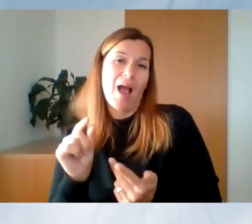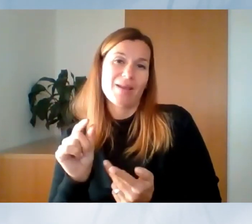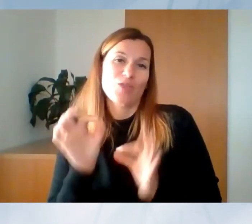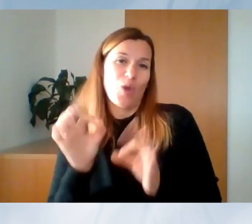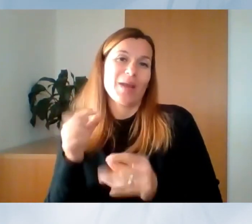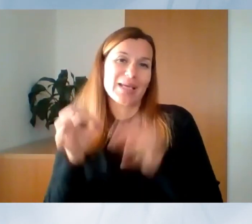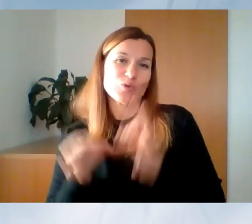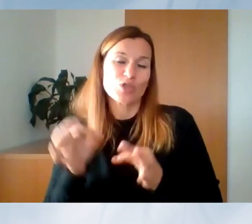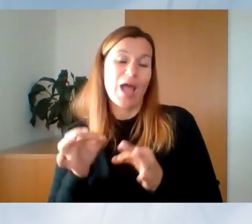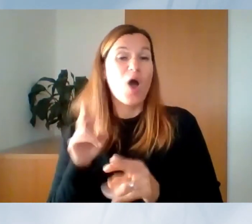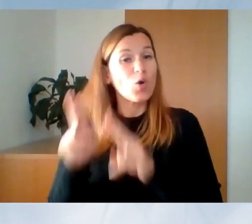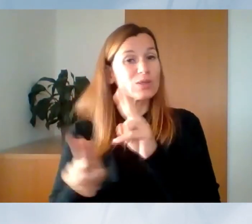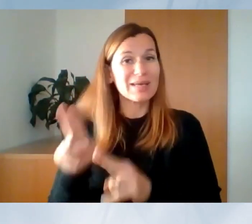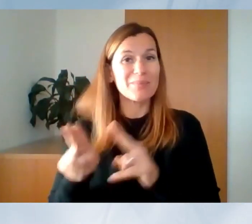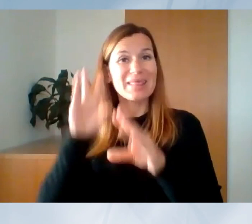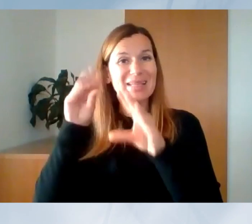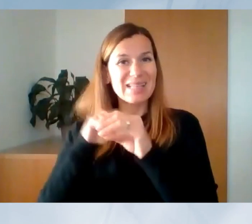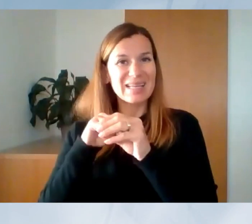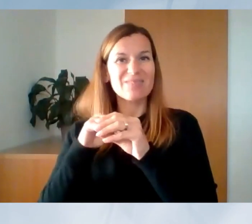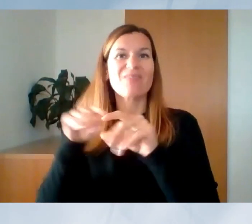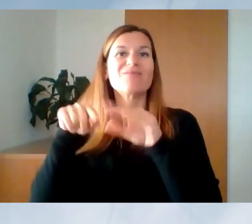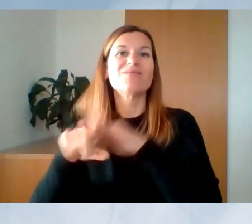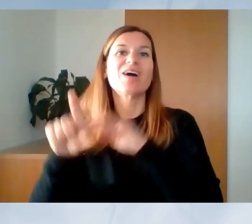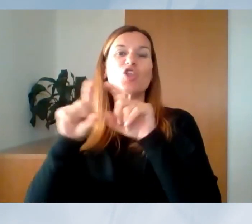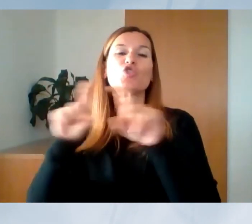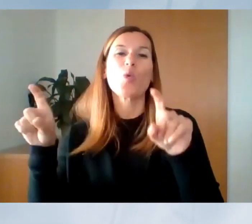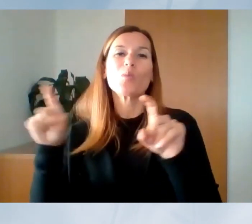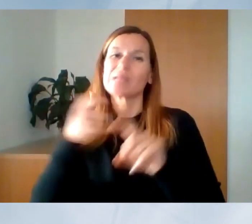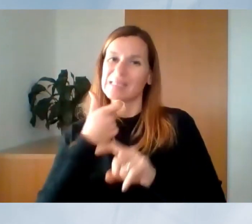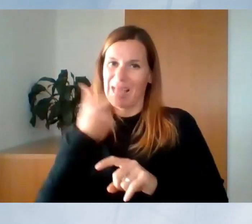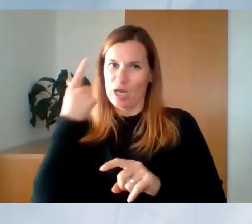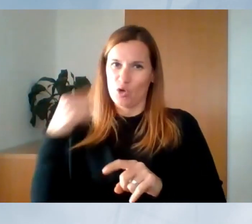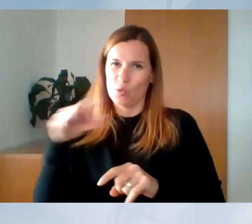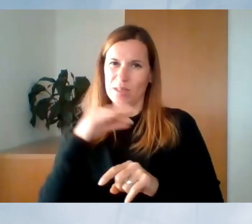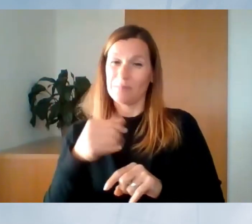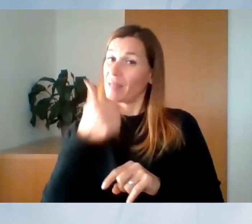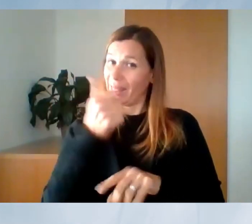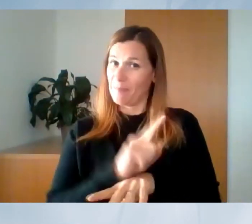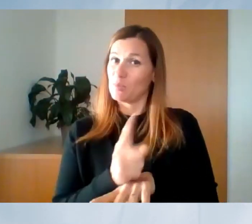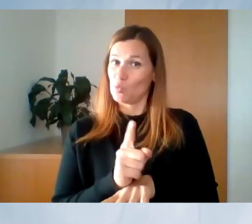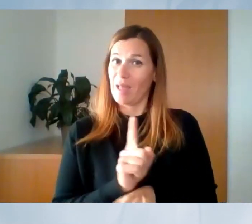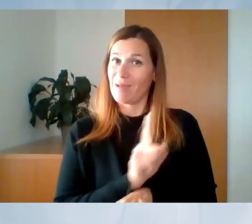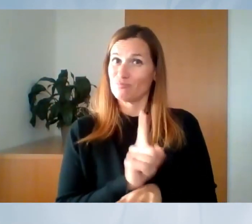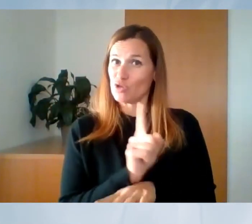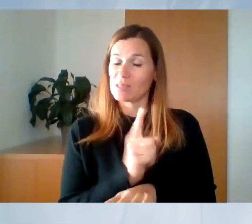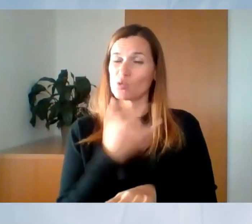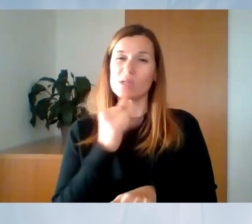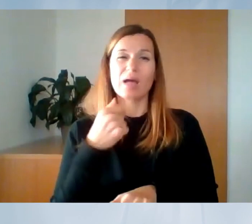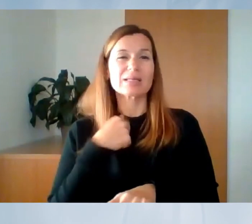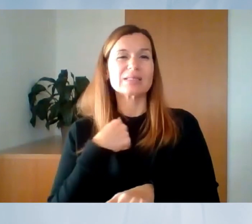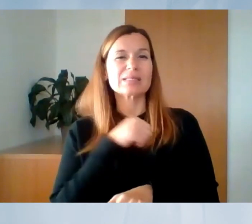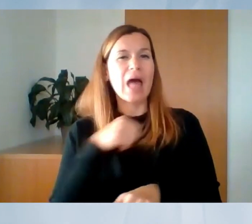drobna, oskrbe nastanitve v domu za stare ljudi. Bomo 1 minuto vtihnili, da vsak